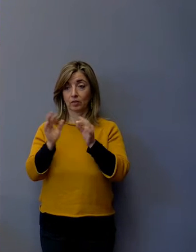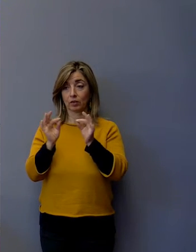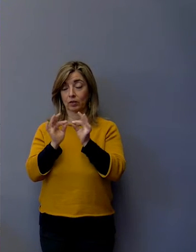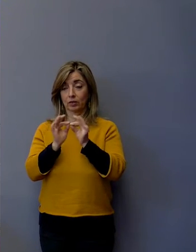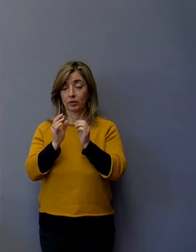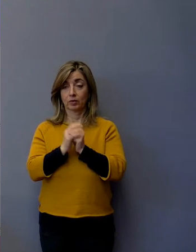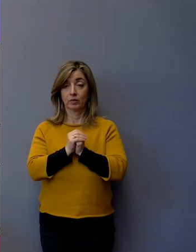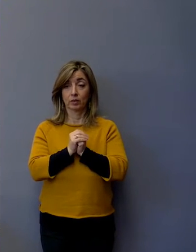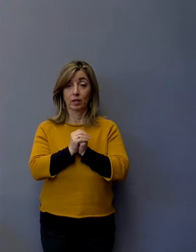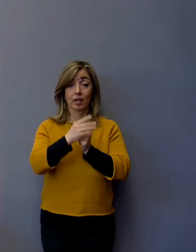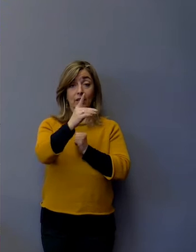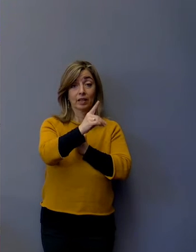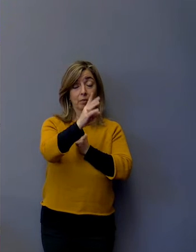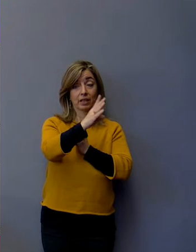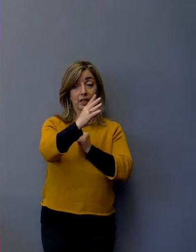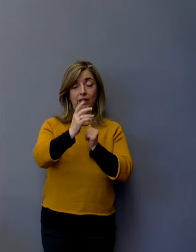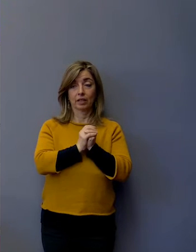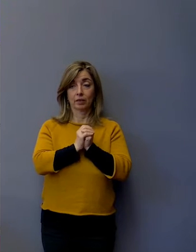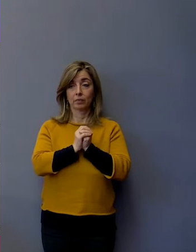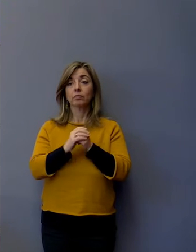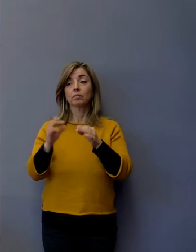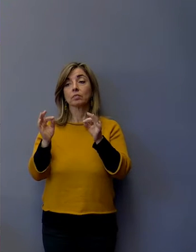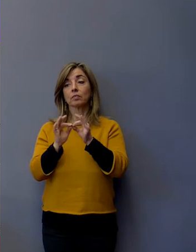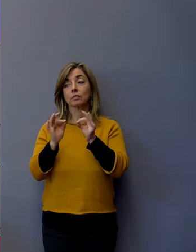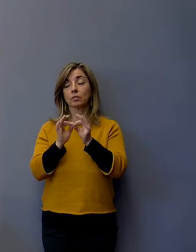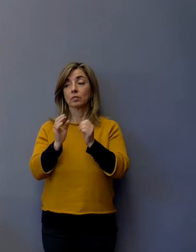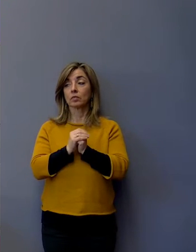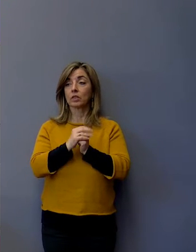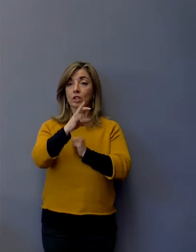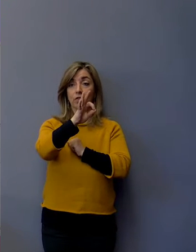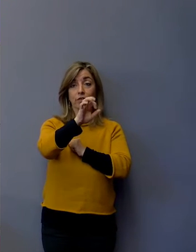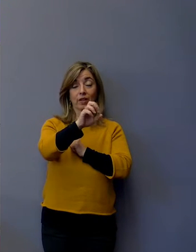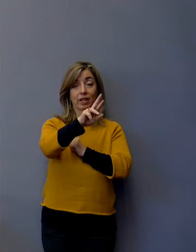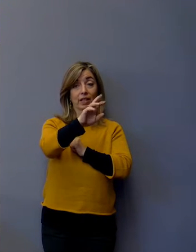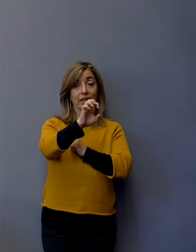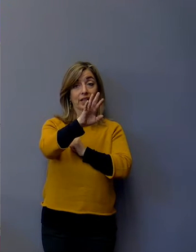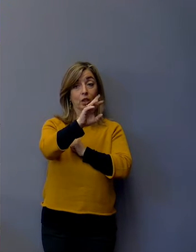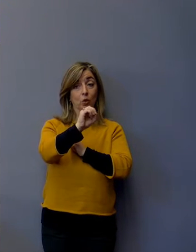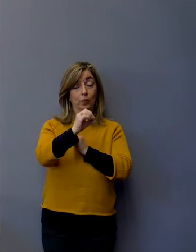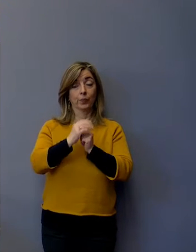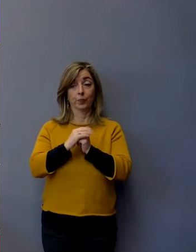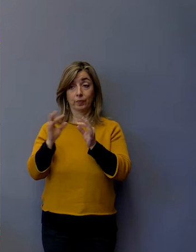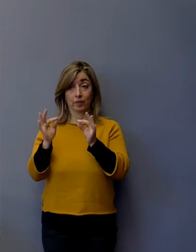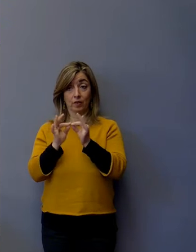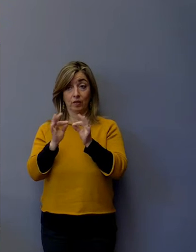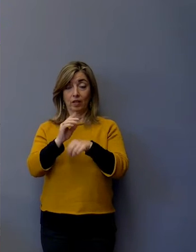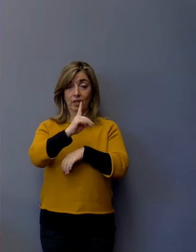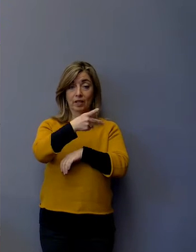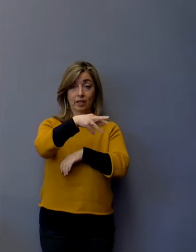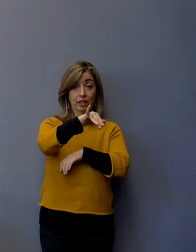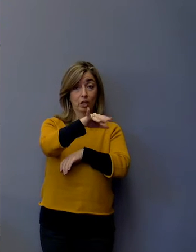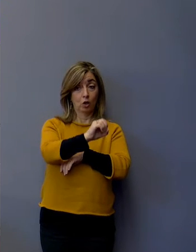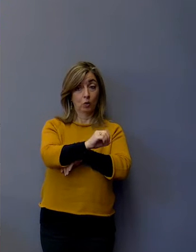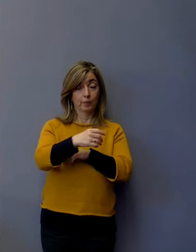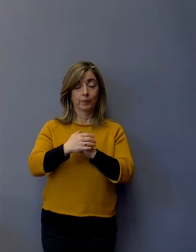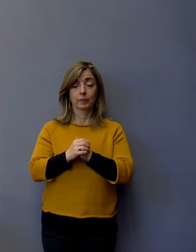consigliere de benedittis consigliere ferrero favorevole consigliere grillo